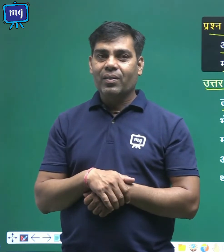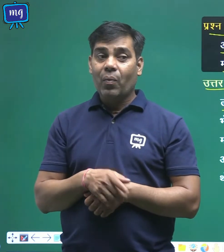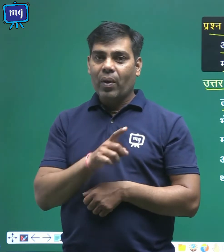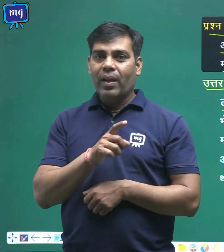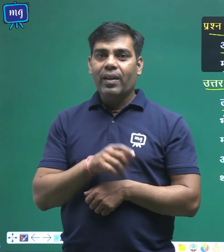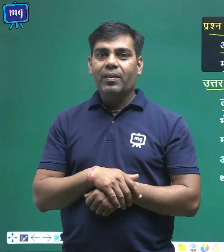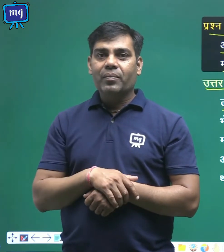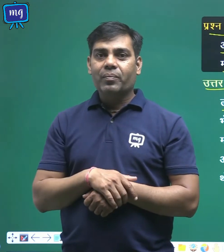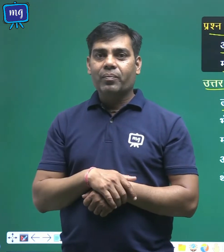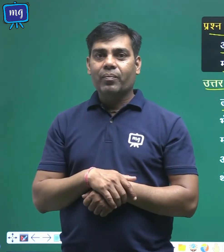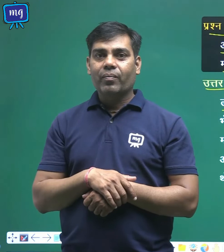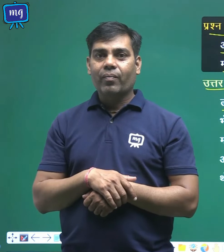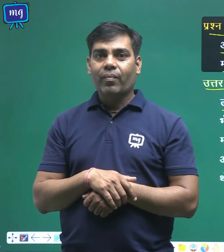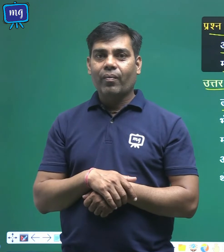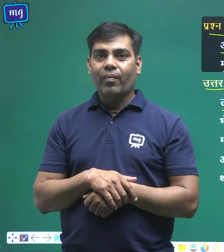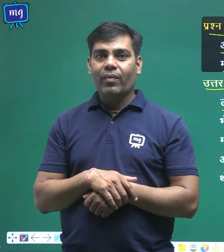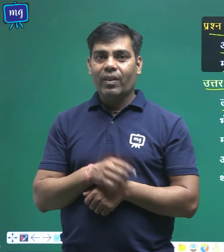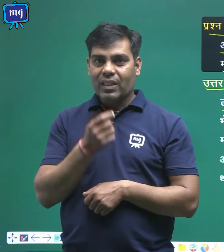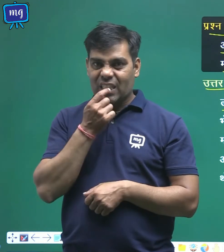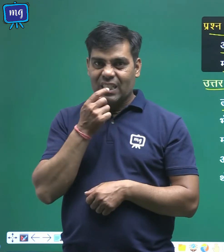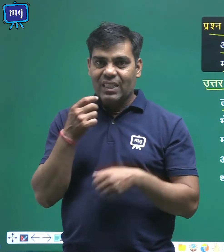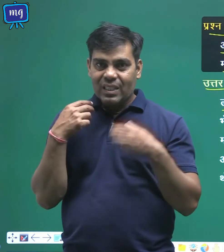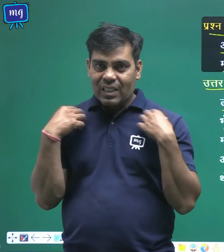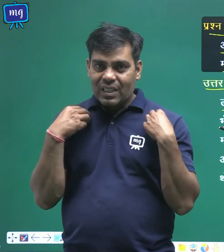वह गडरिये से